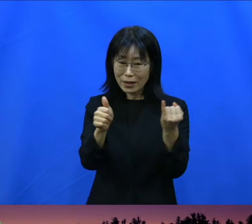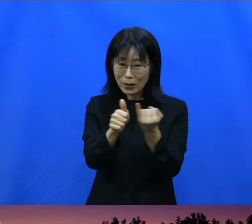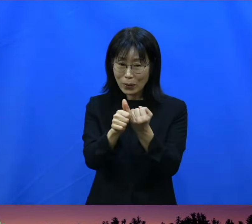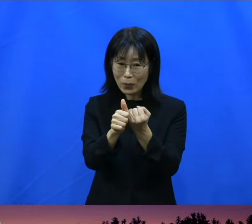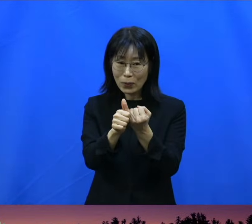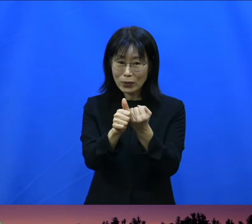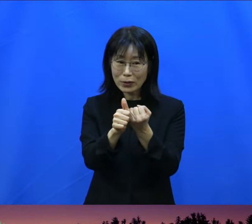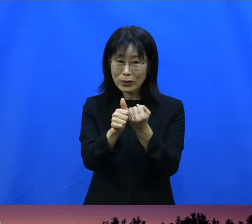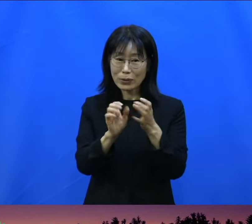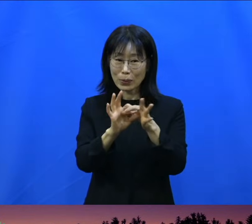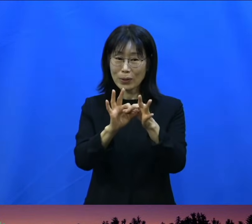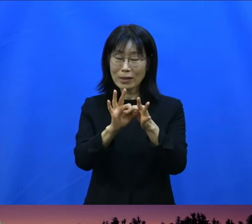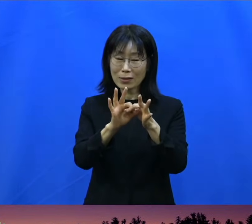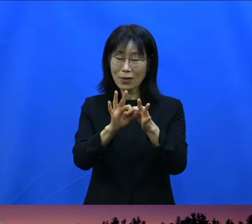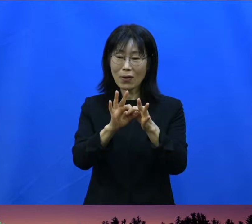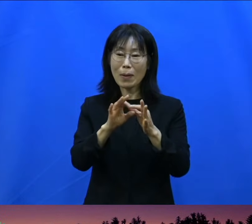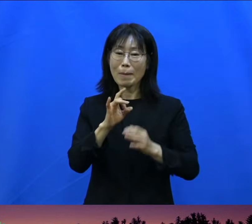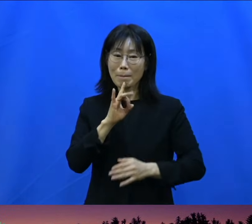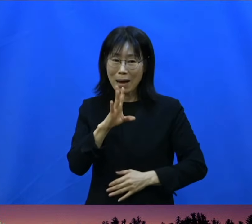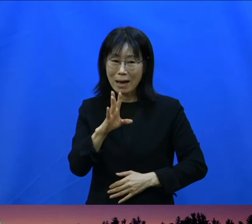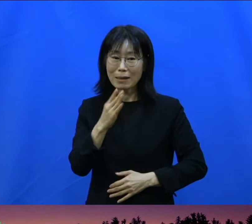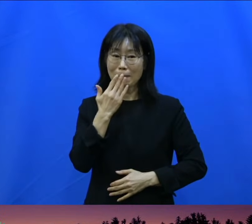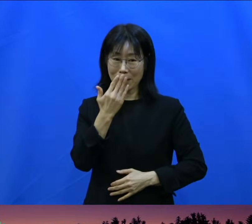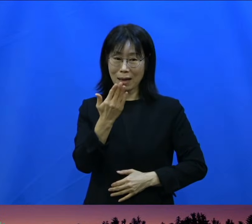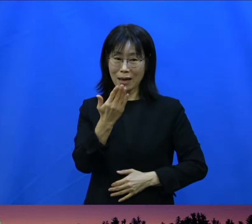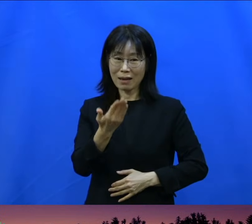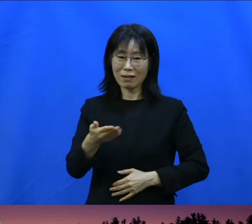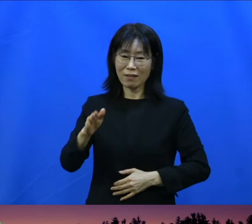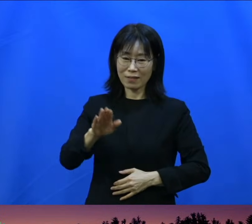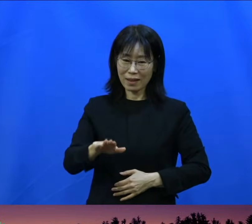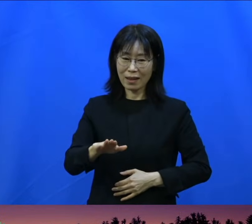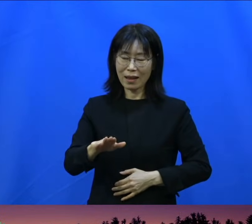이거를 왜곡시키고 상품화 시켜버리고